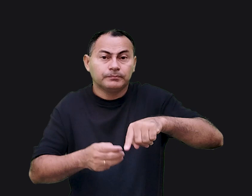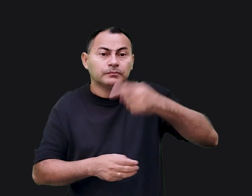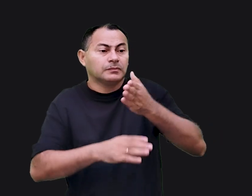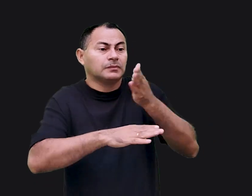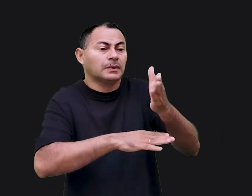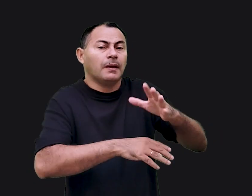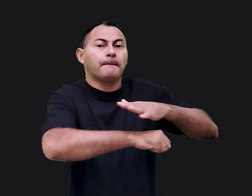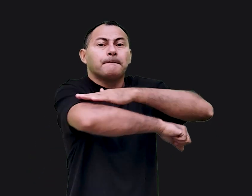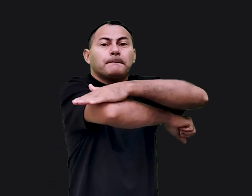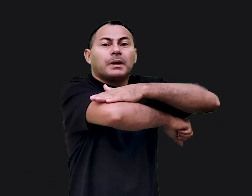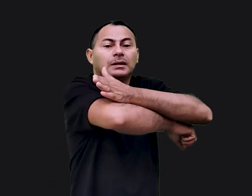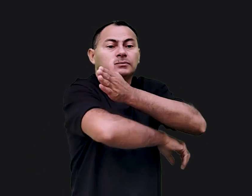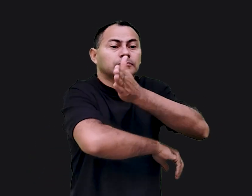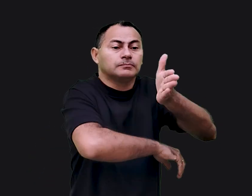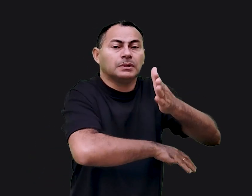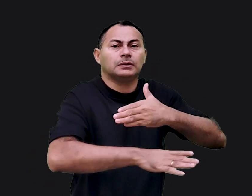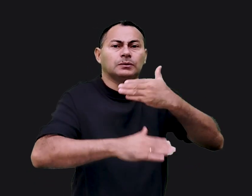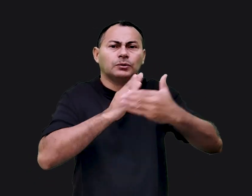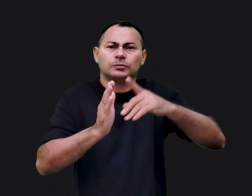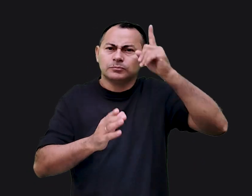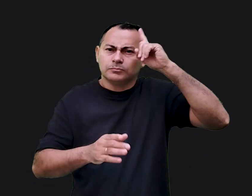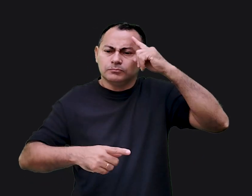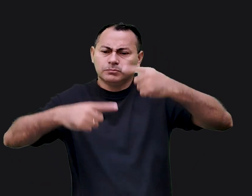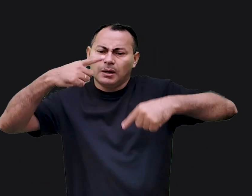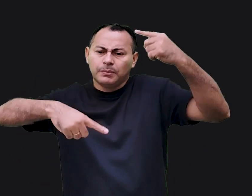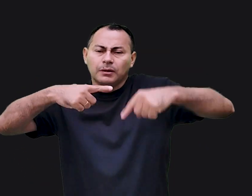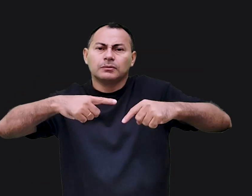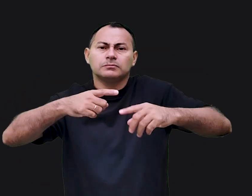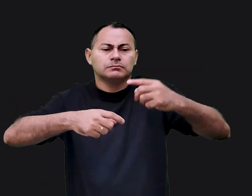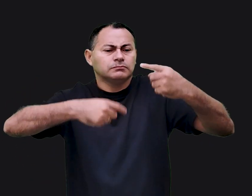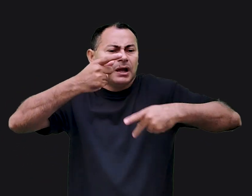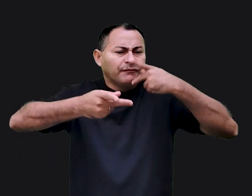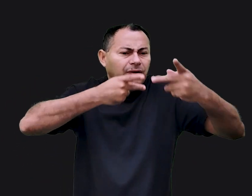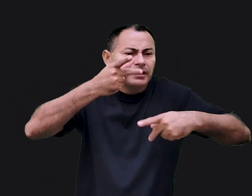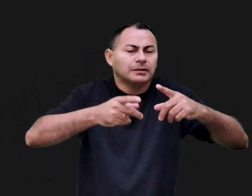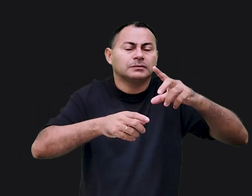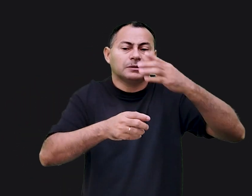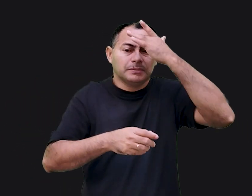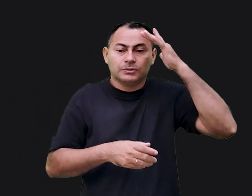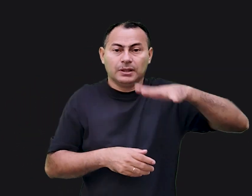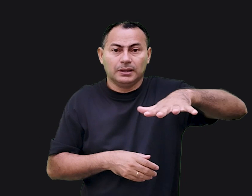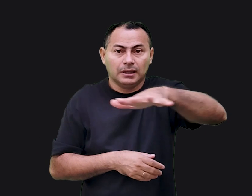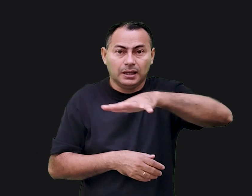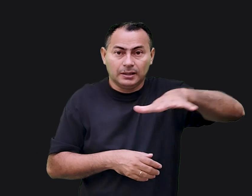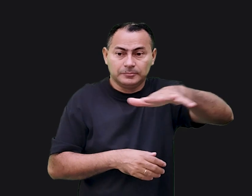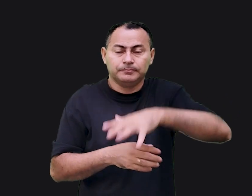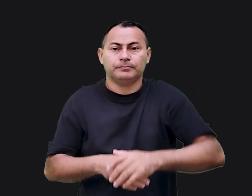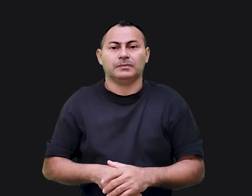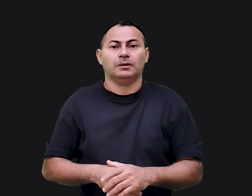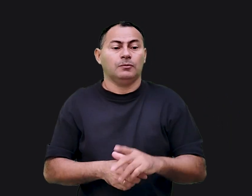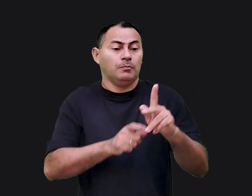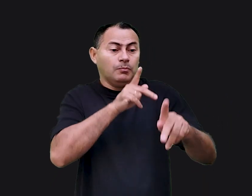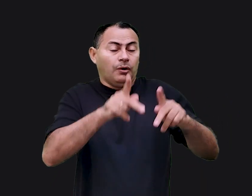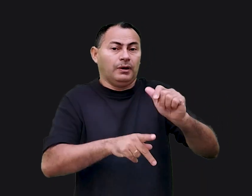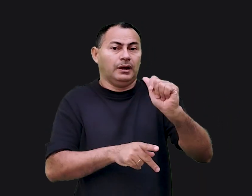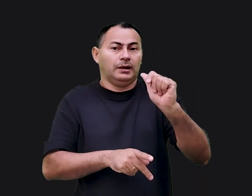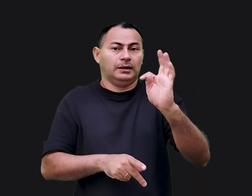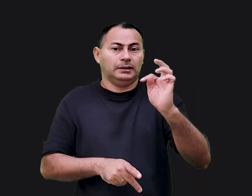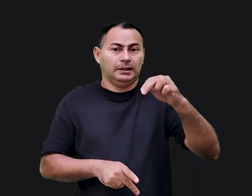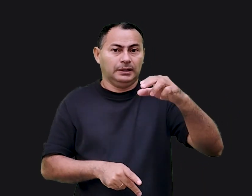foi para as Praças e todo dia discutia com aqueles que lá estavam os atenienses gastavam seu tempo